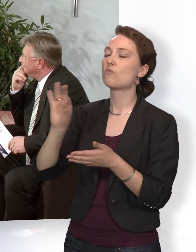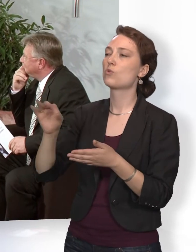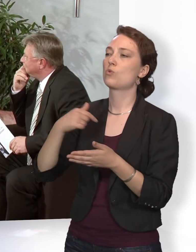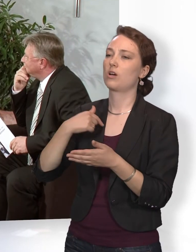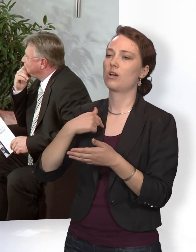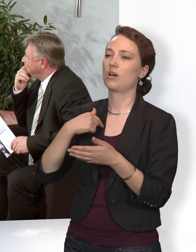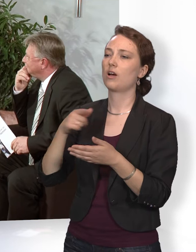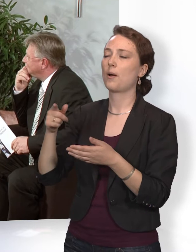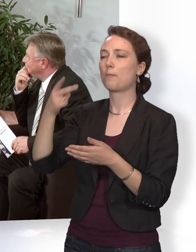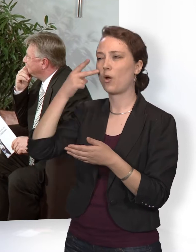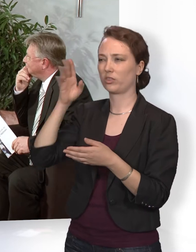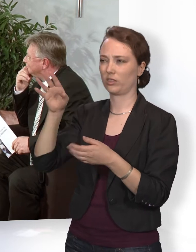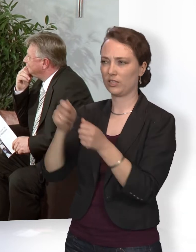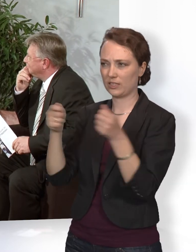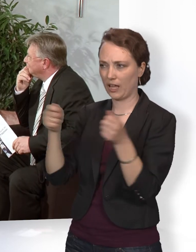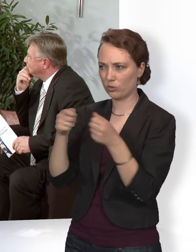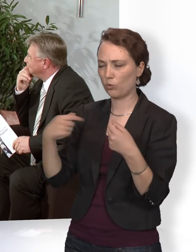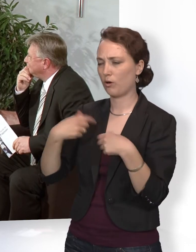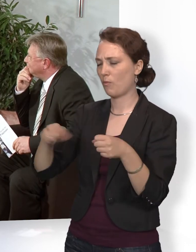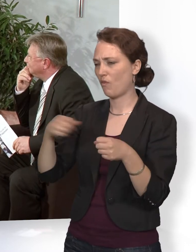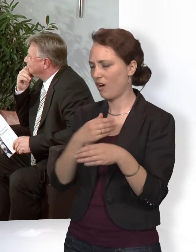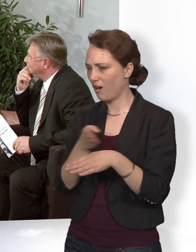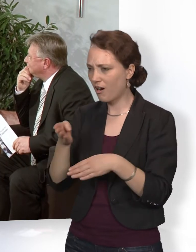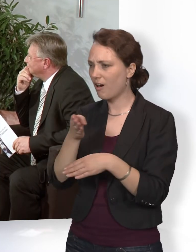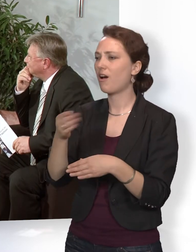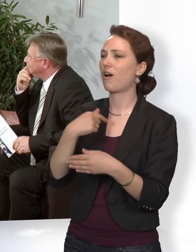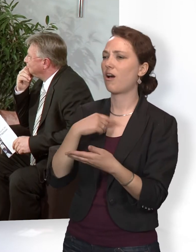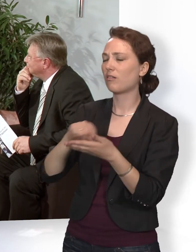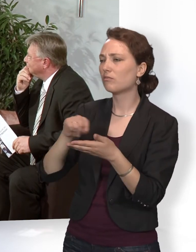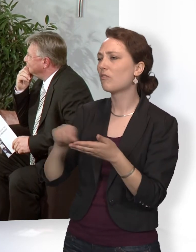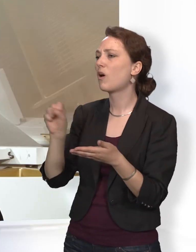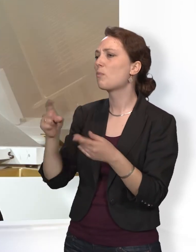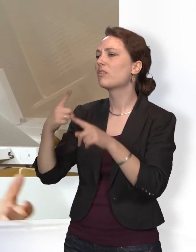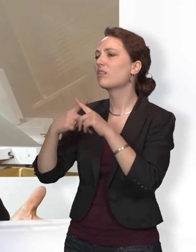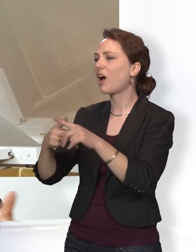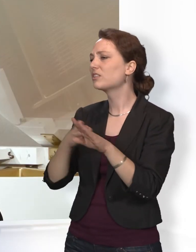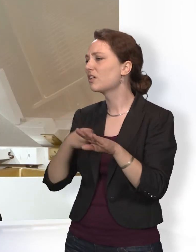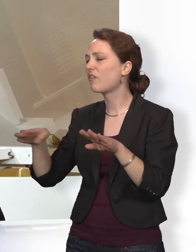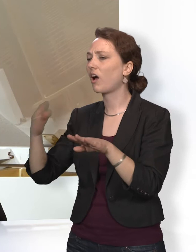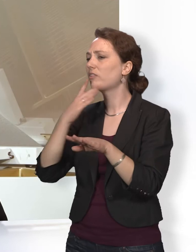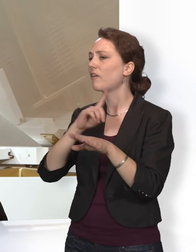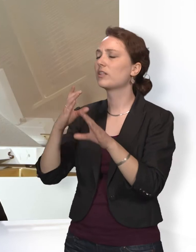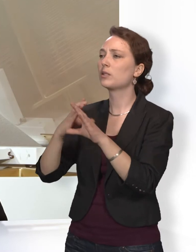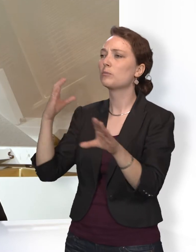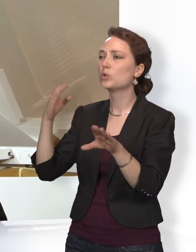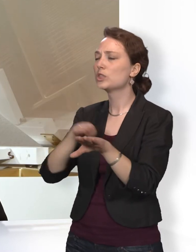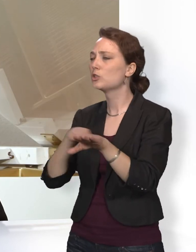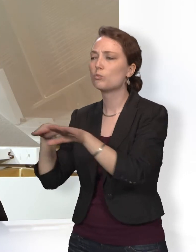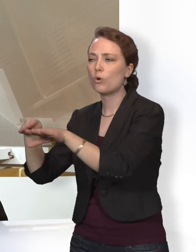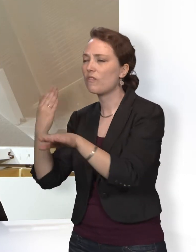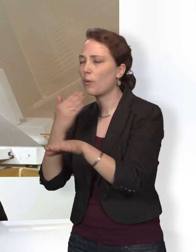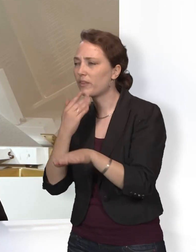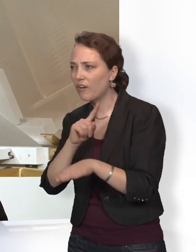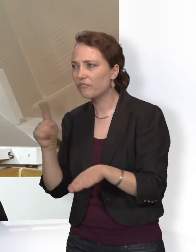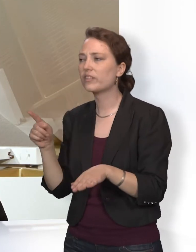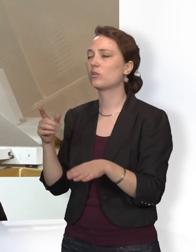durch Godesberg gefahren, Artikel geschrieben, warum dürfen die Taxifahrer nicht auf die Busspur, Riesendiskussion im Godesberger Stadtrat, dann